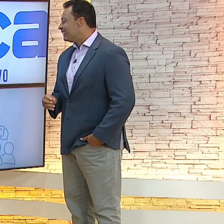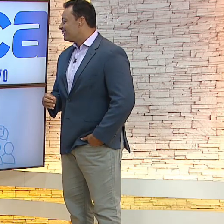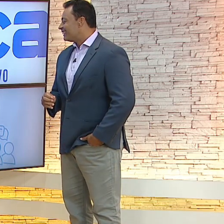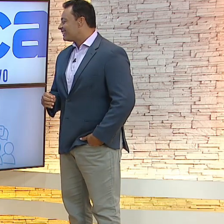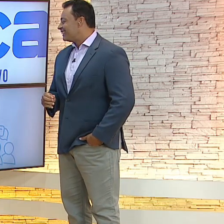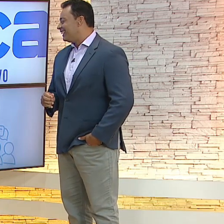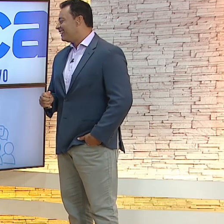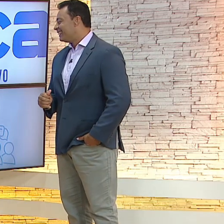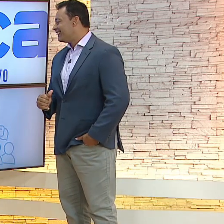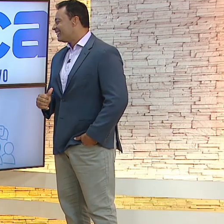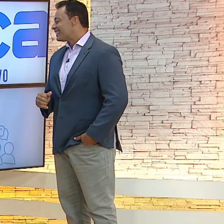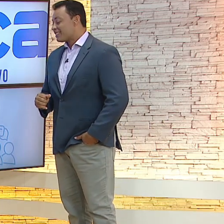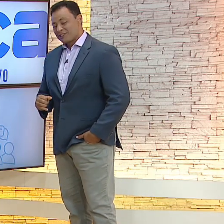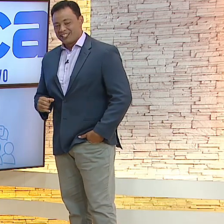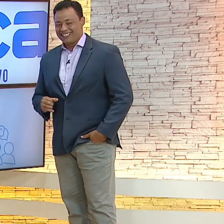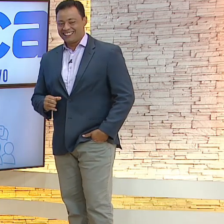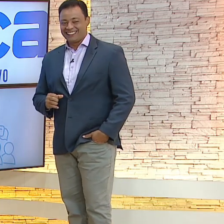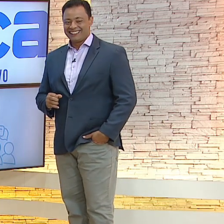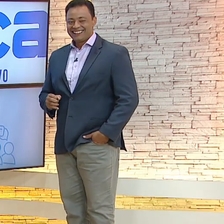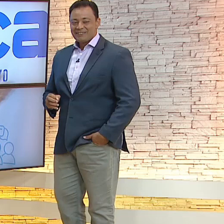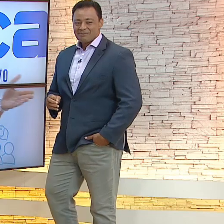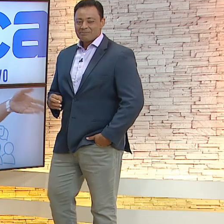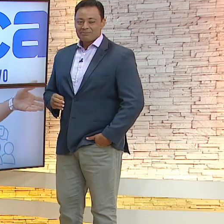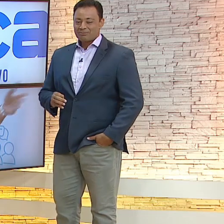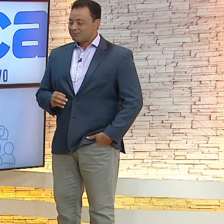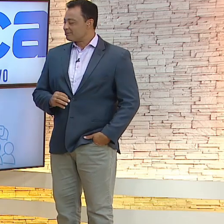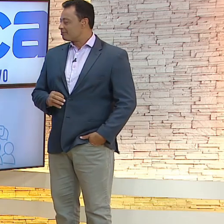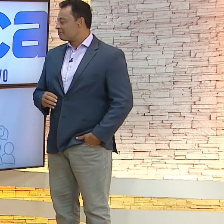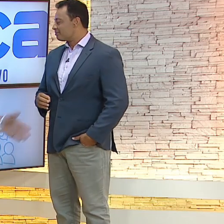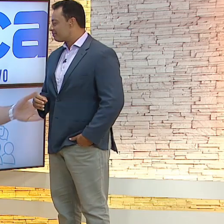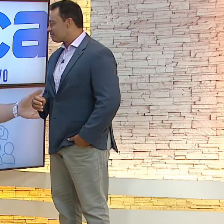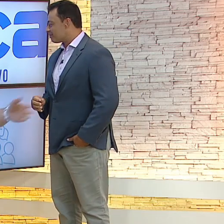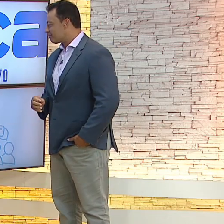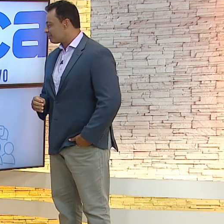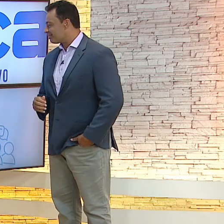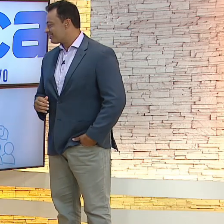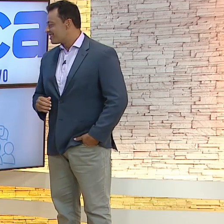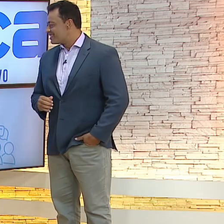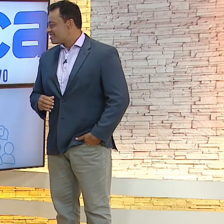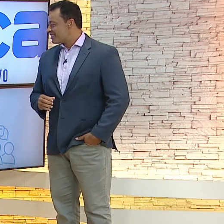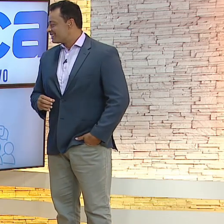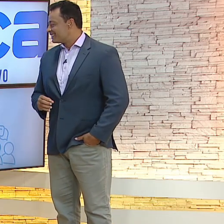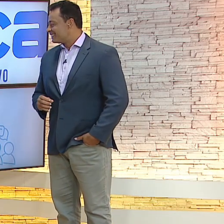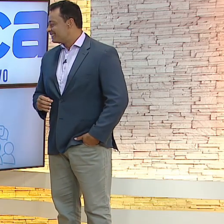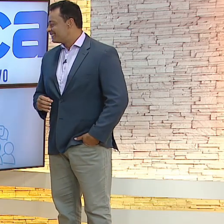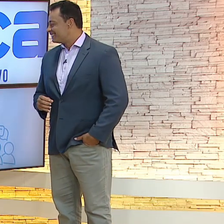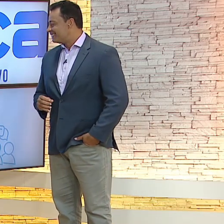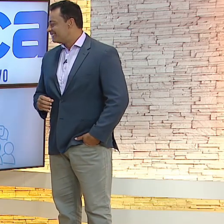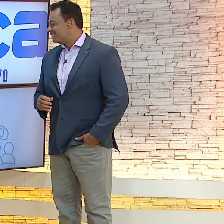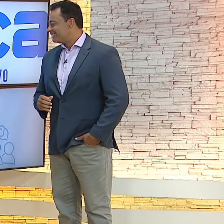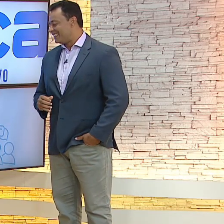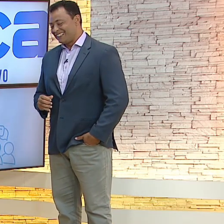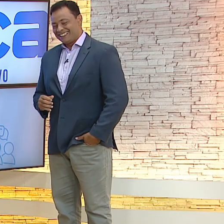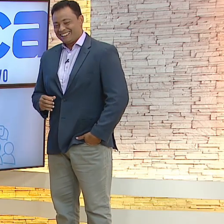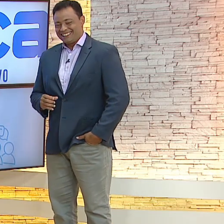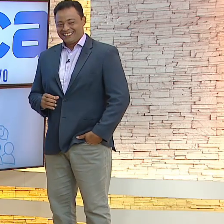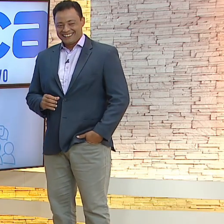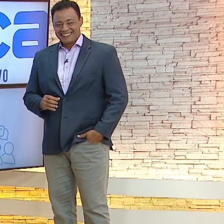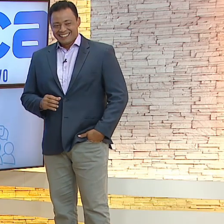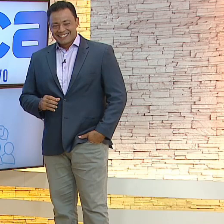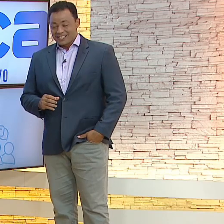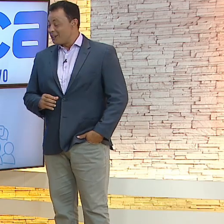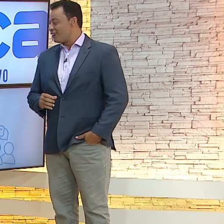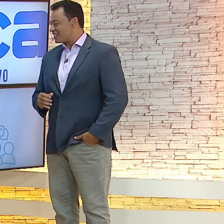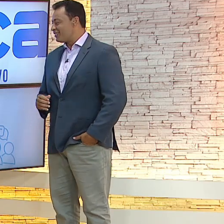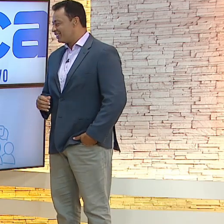dar uma valorizada chegou com força e não chove quiser mandar essas coisas pra cá pra gente trocar aquela pessoa que você gosta tanto aqui de repente nem pensar que a gente faça